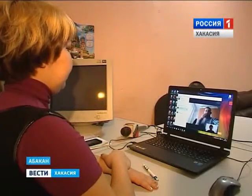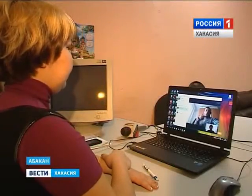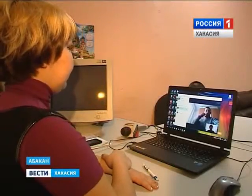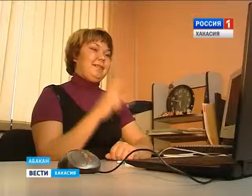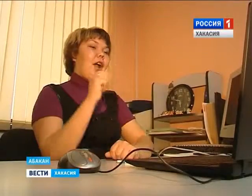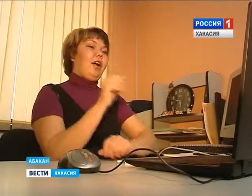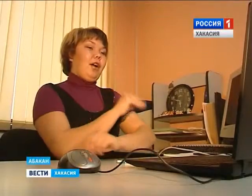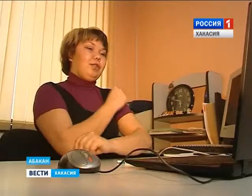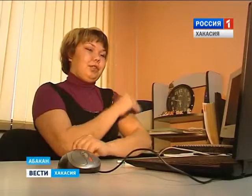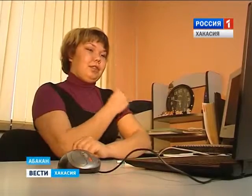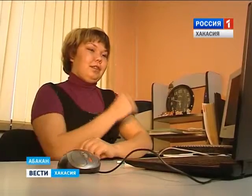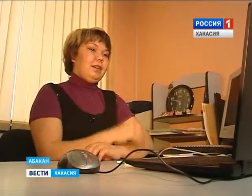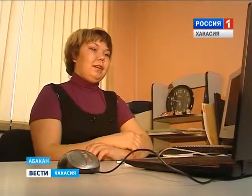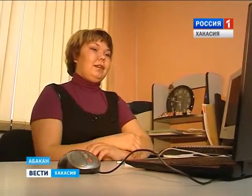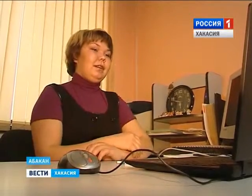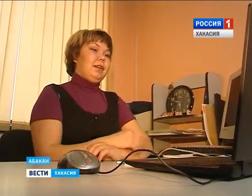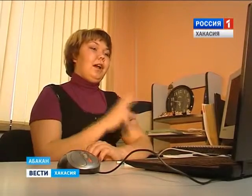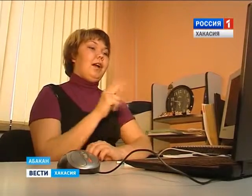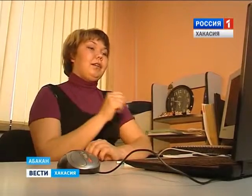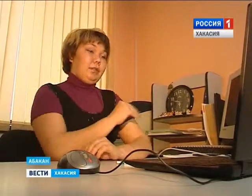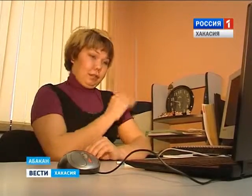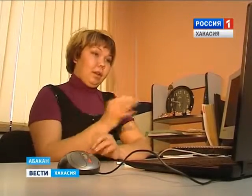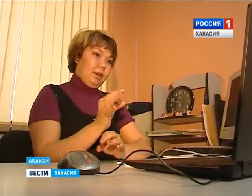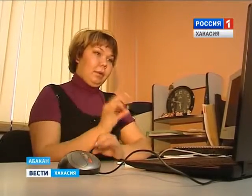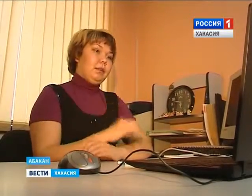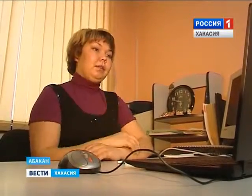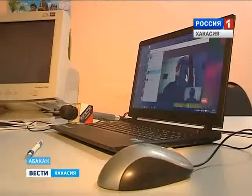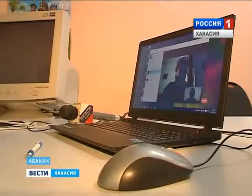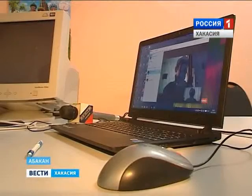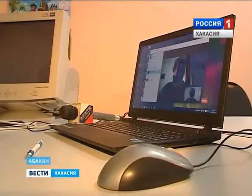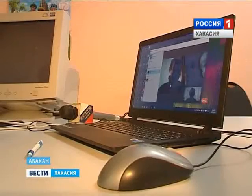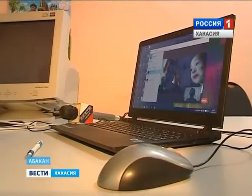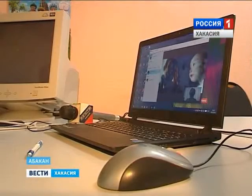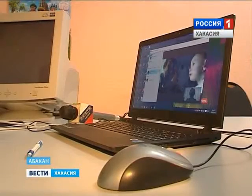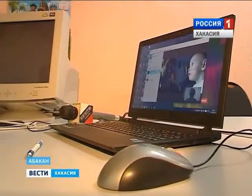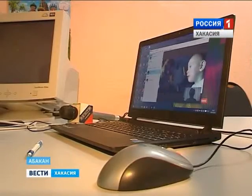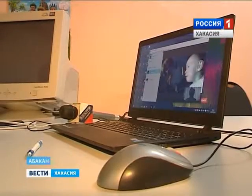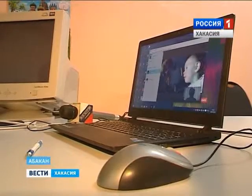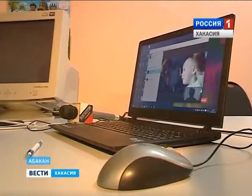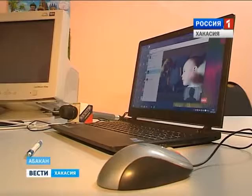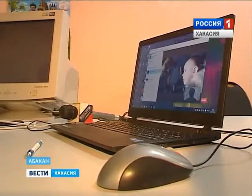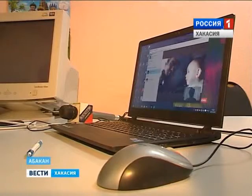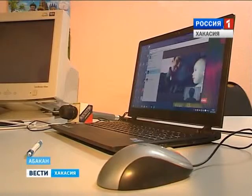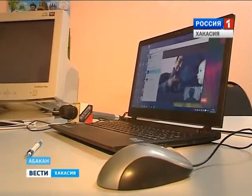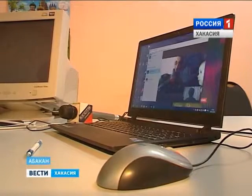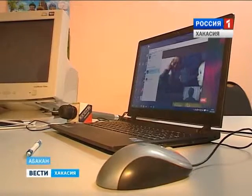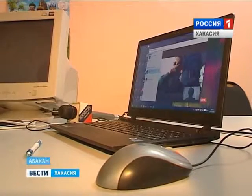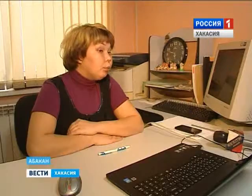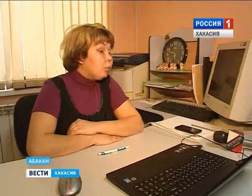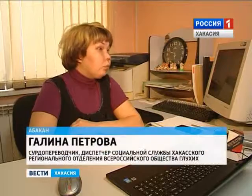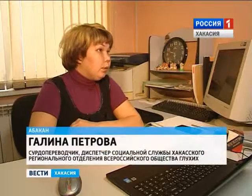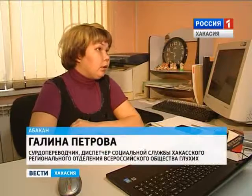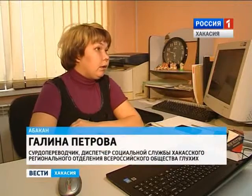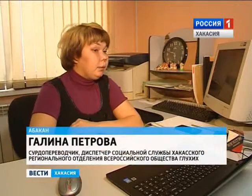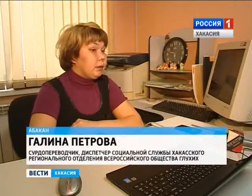телевизора с телетекстом от фонда соцстрахования подойдет только к середине февраля. Так что он сэкономил деньги на поездку в Абакан и обратно.